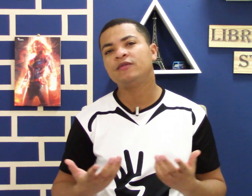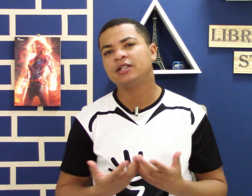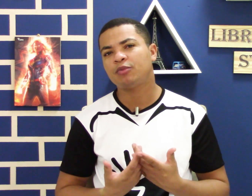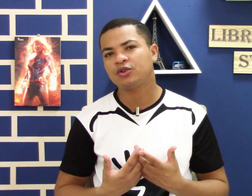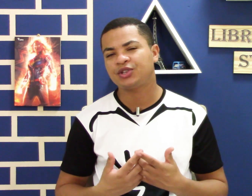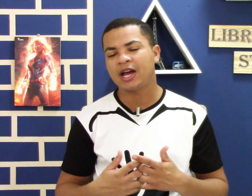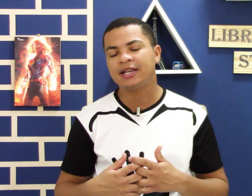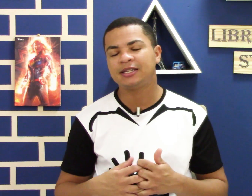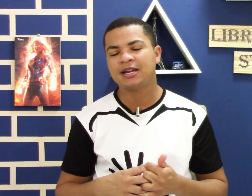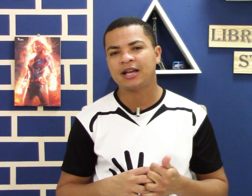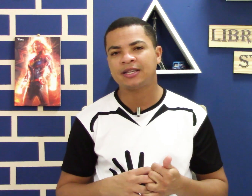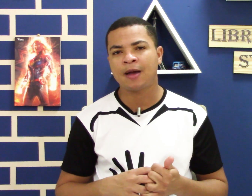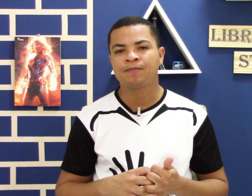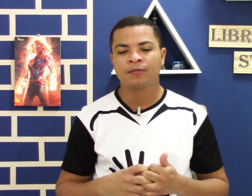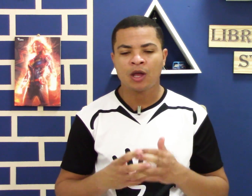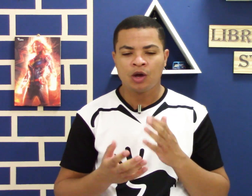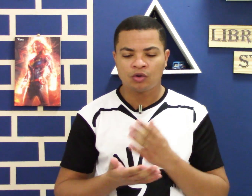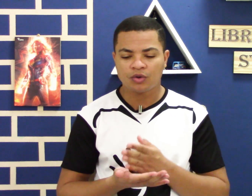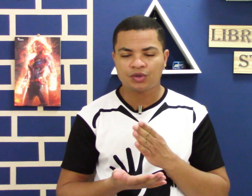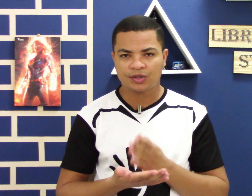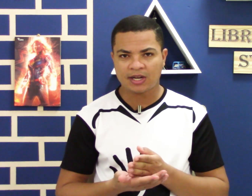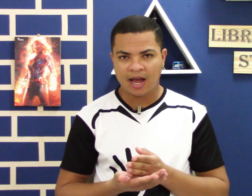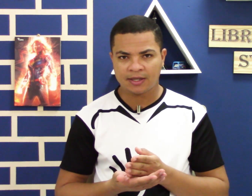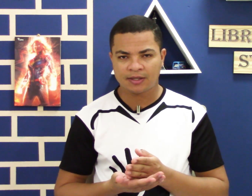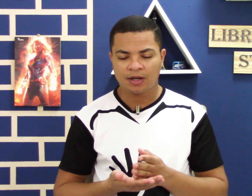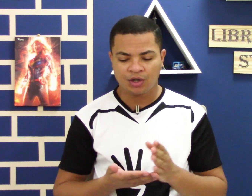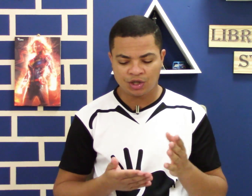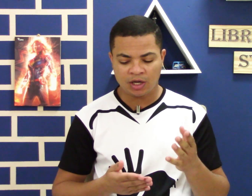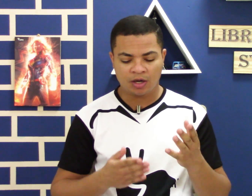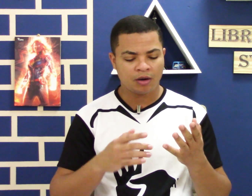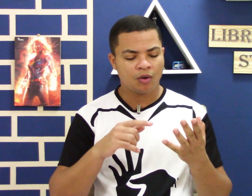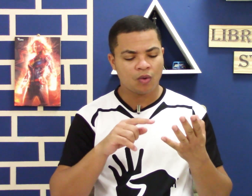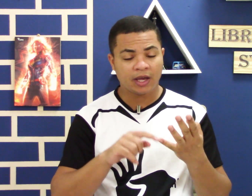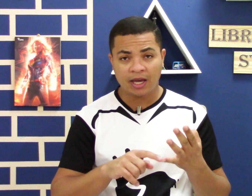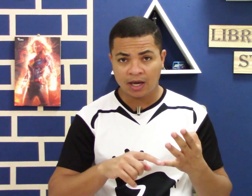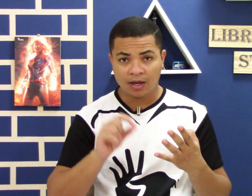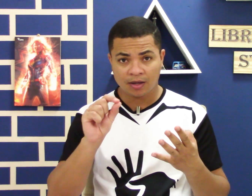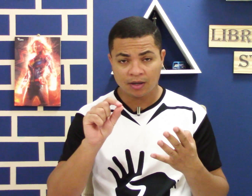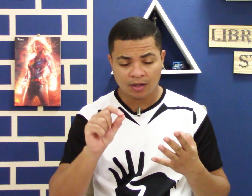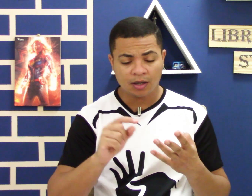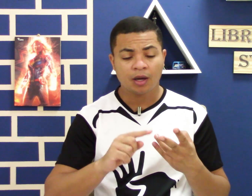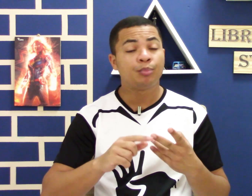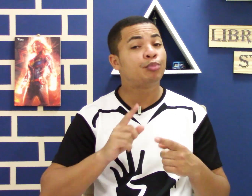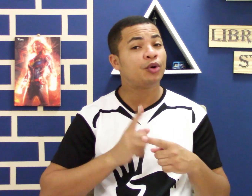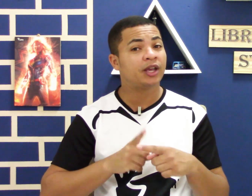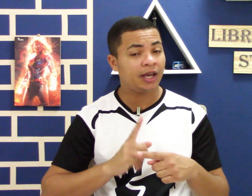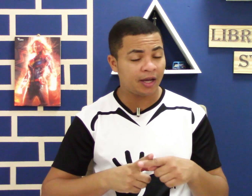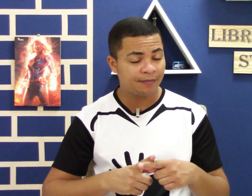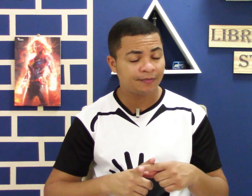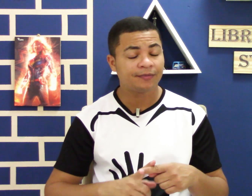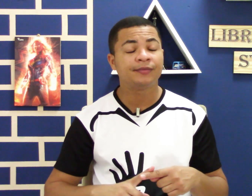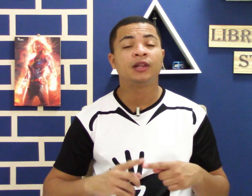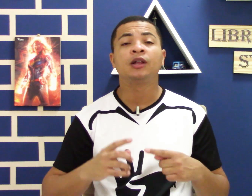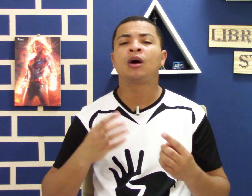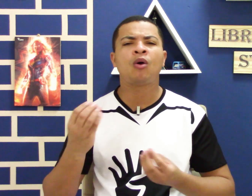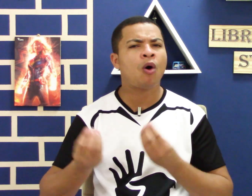você pode usar esses sinais, tá? Todos os sinais de o que, porquê,